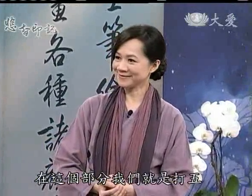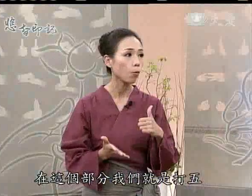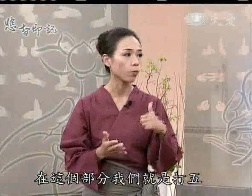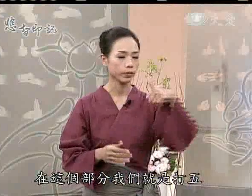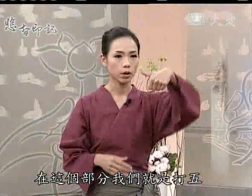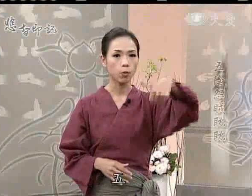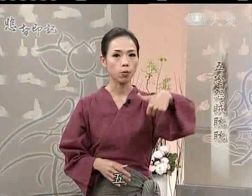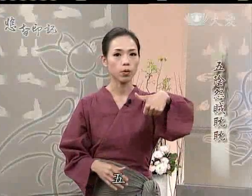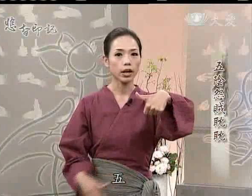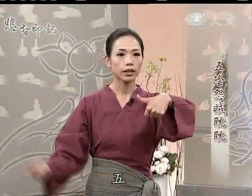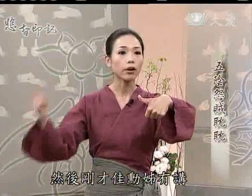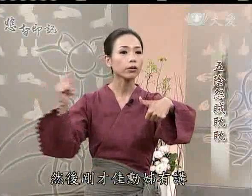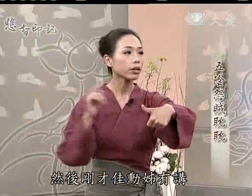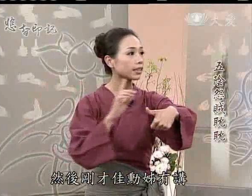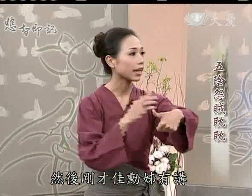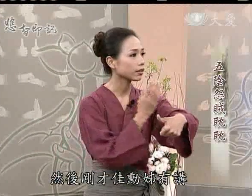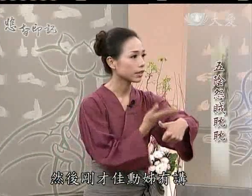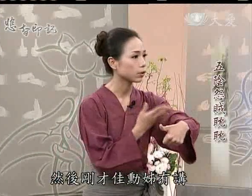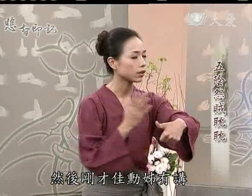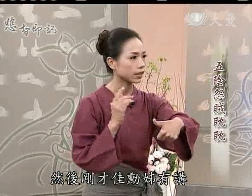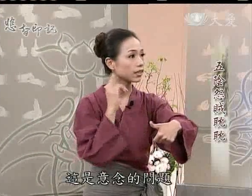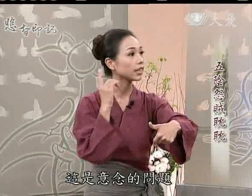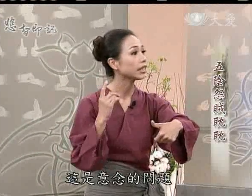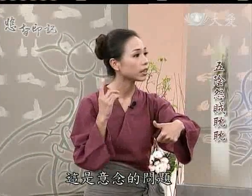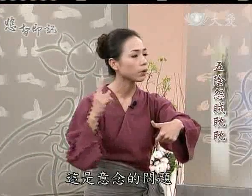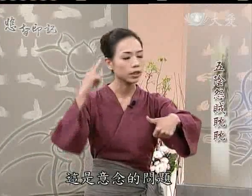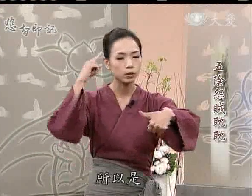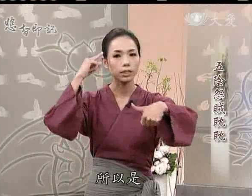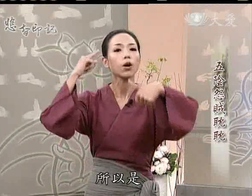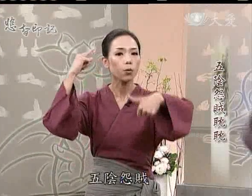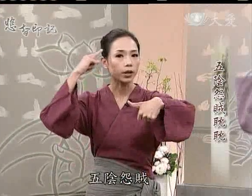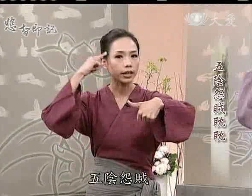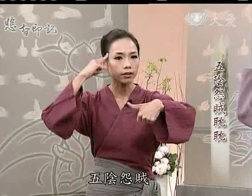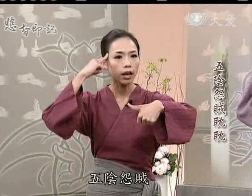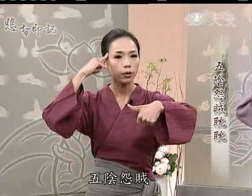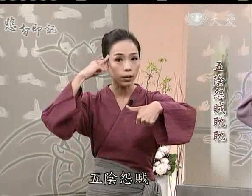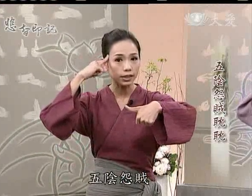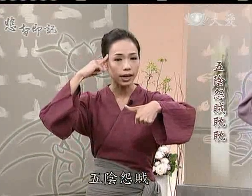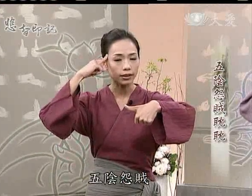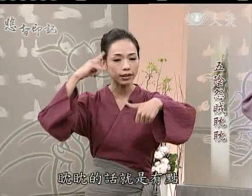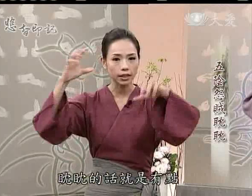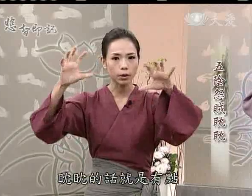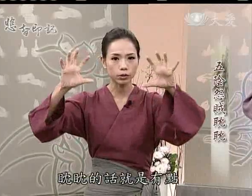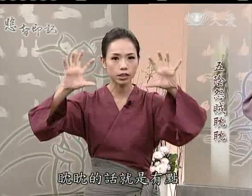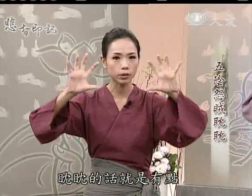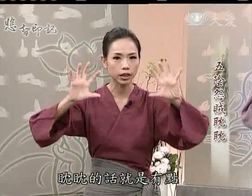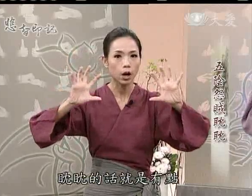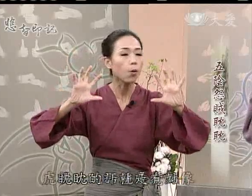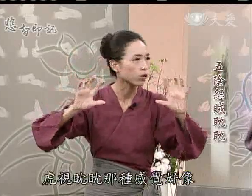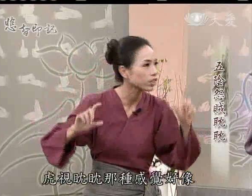五五，然后刚才嘉勋就讲这是意念的问题，所以是五阴怨贼丹丹的话，就是有点虎视